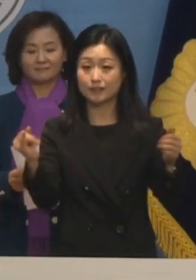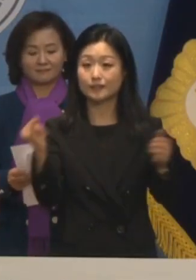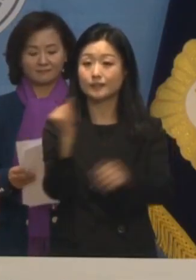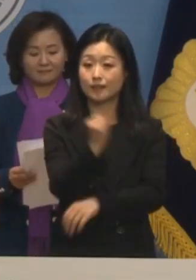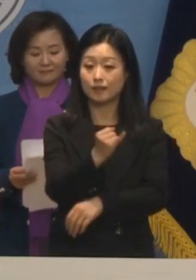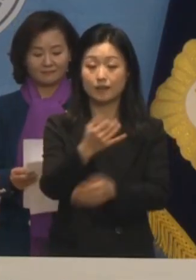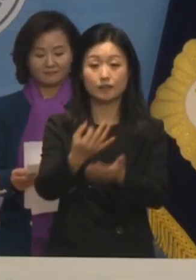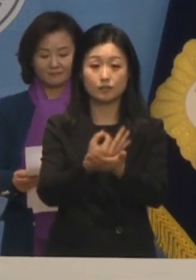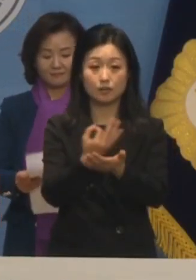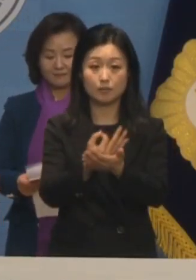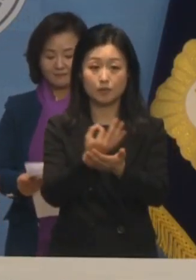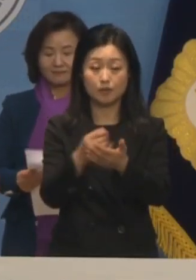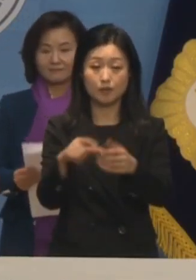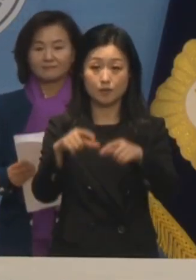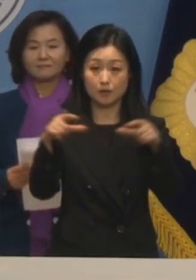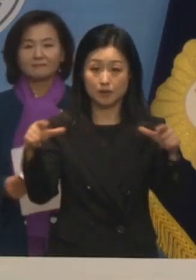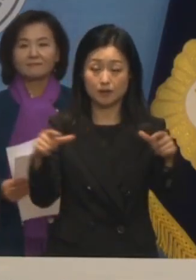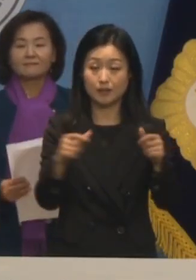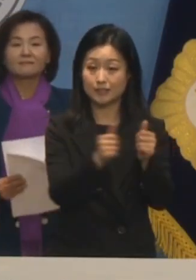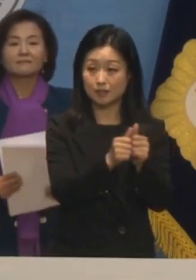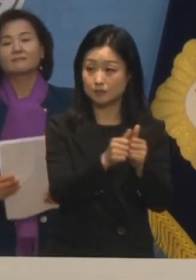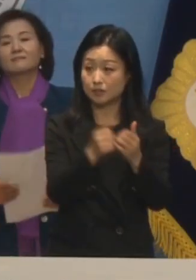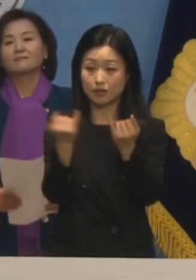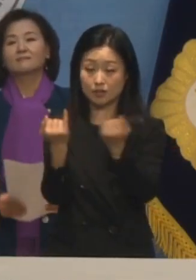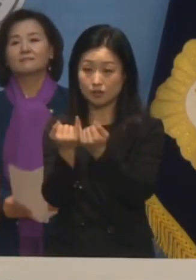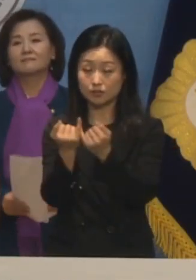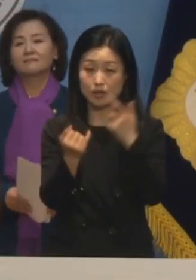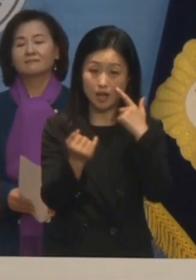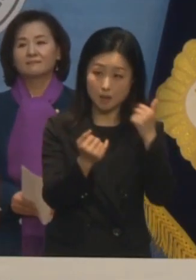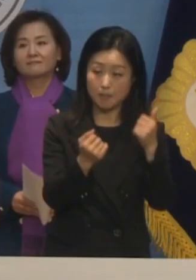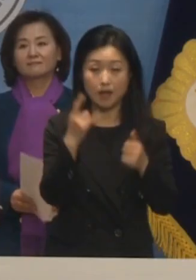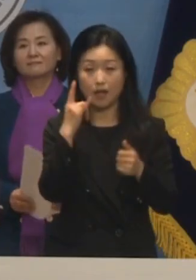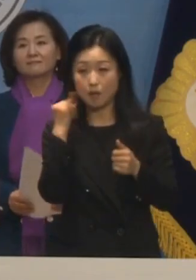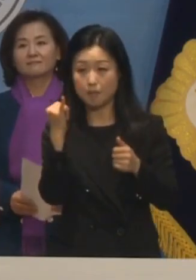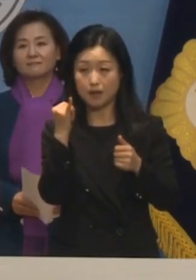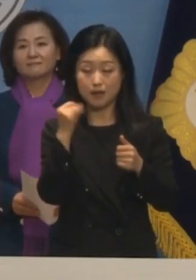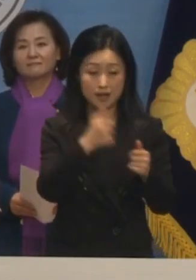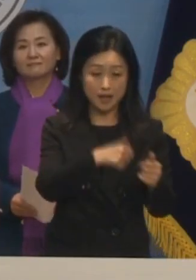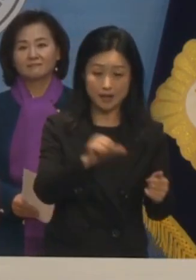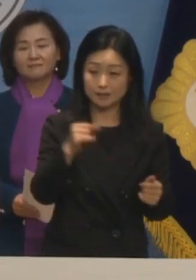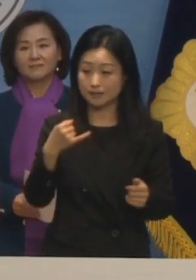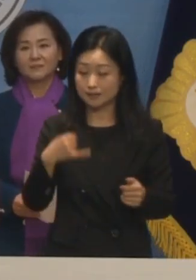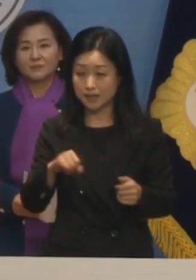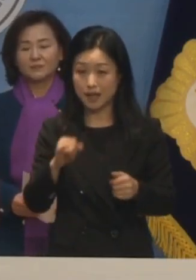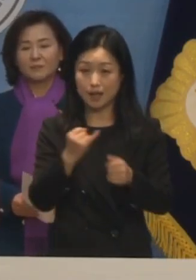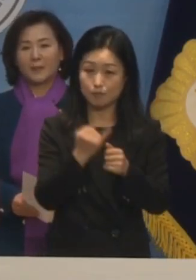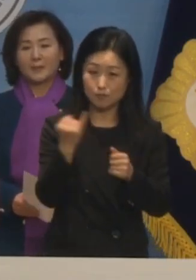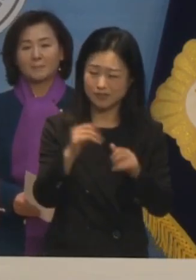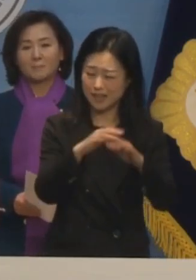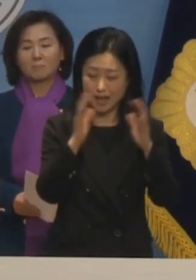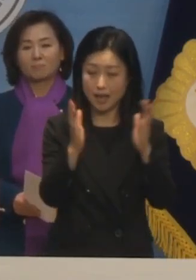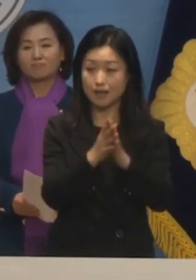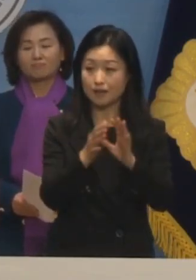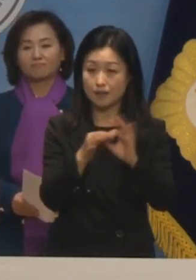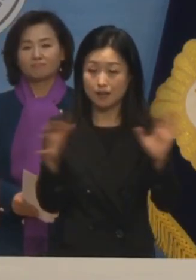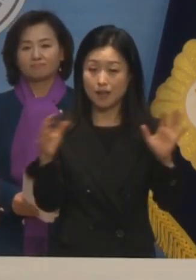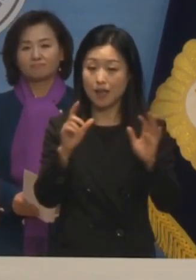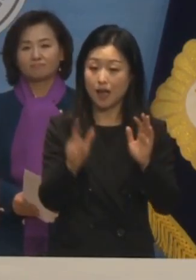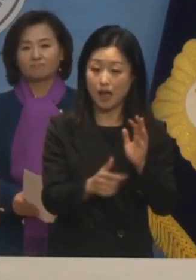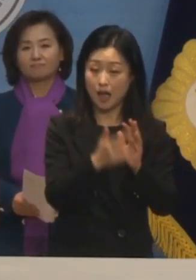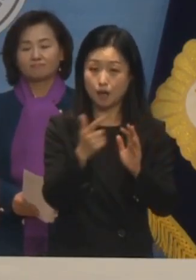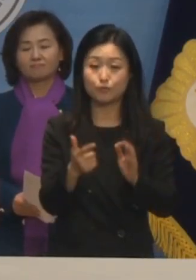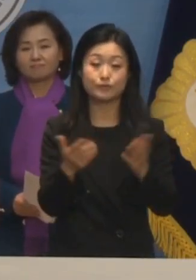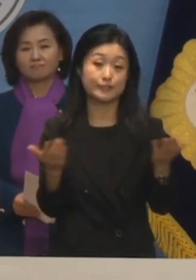대신했습니다. 남성도 여성도 아빠도 엄마도 아들도 며느리도 모두 하루 일정